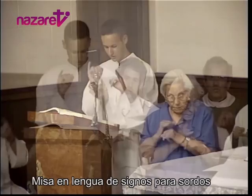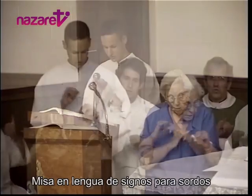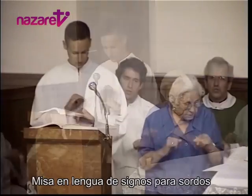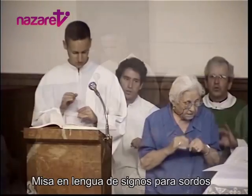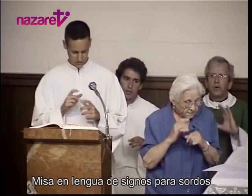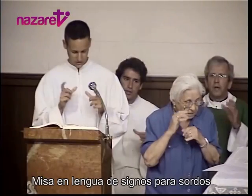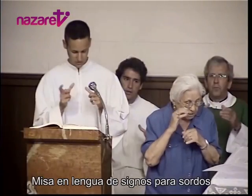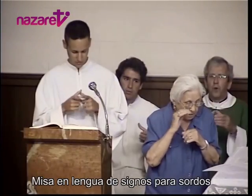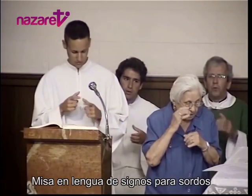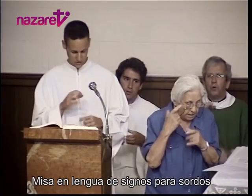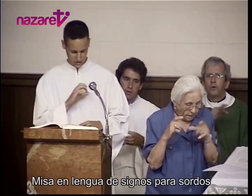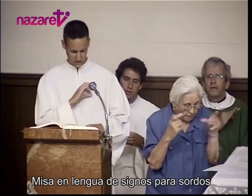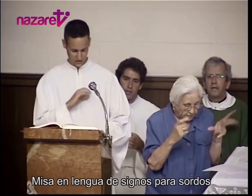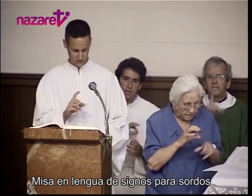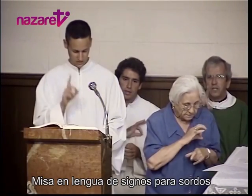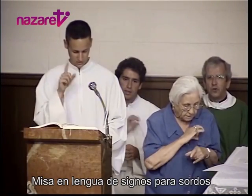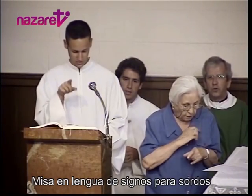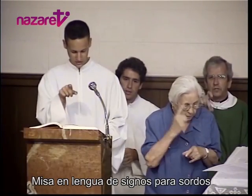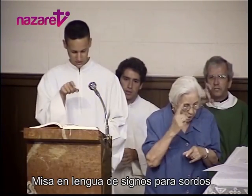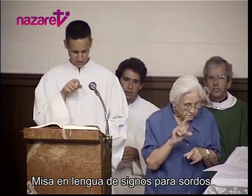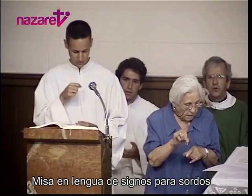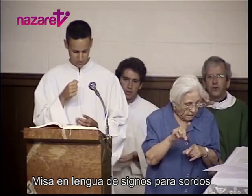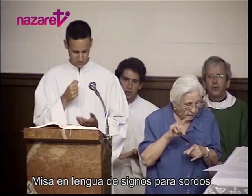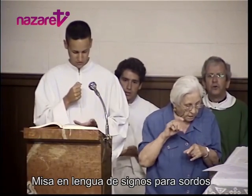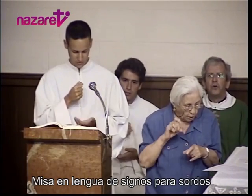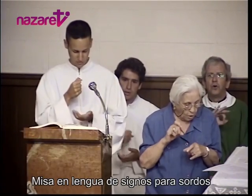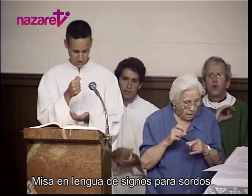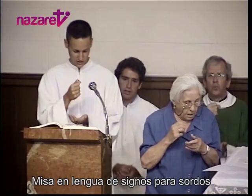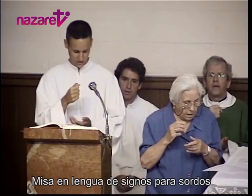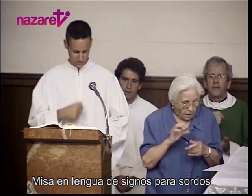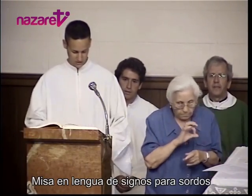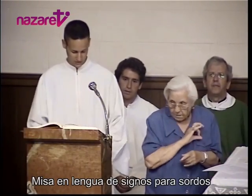Dichoso el pueblo que el Señor escogió como heredad.